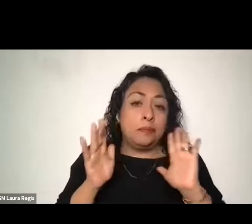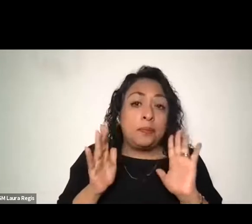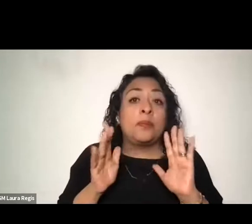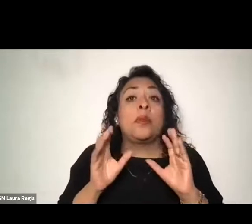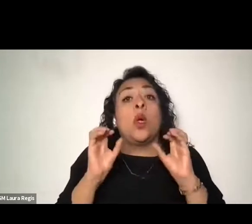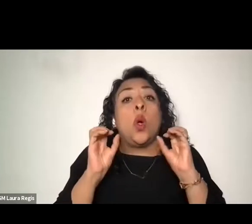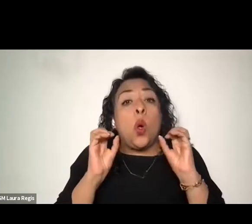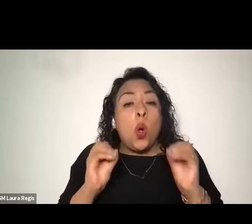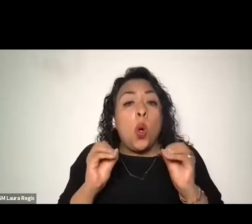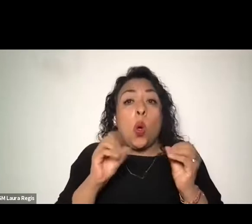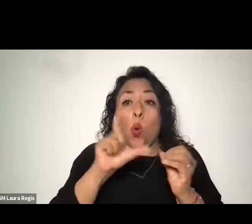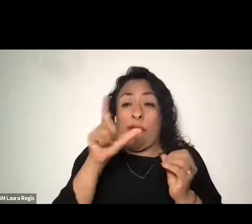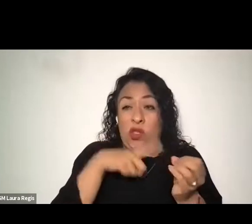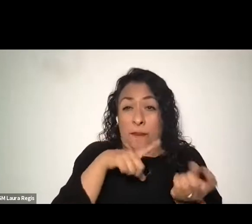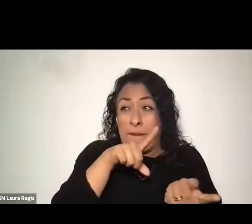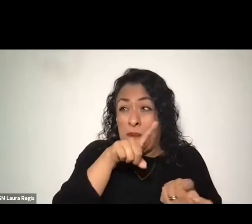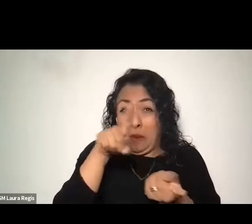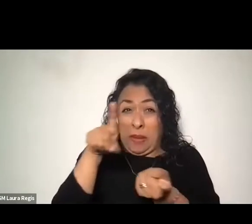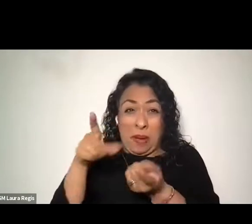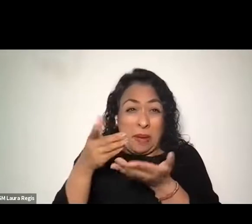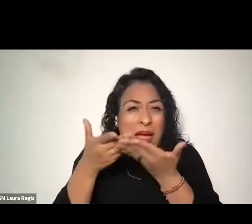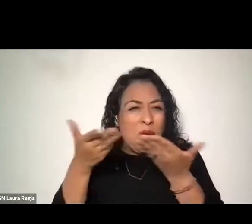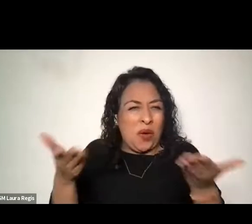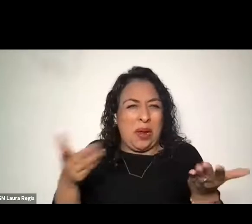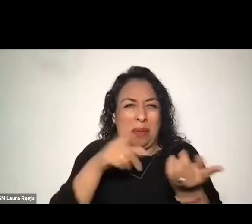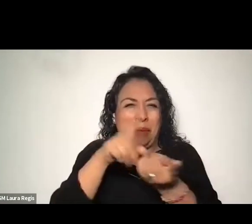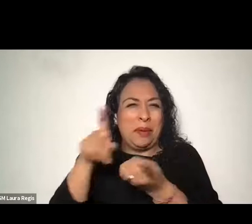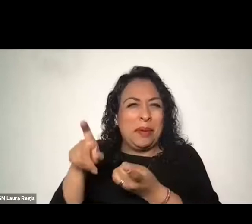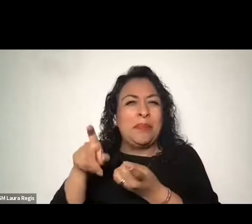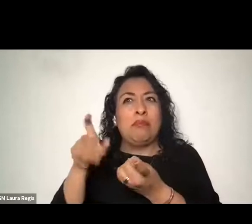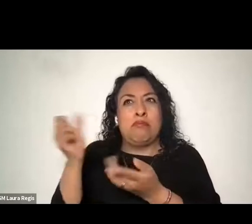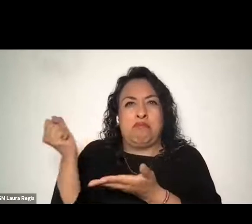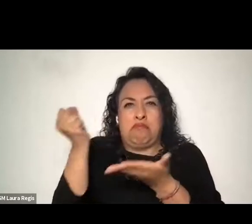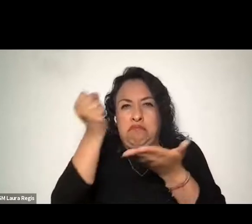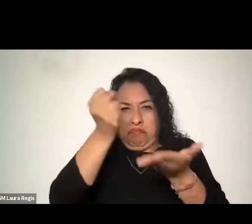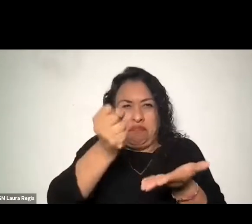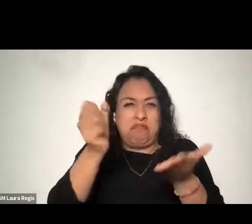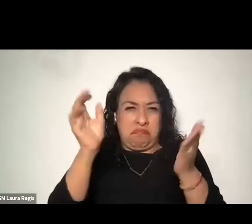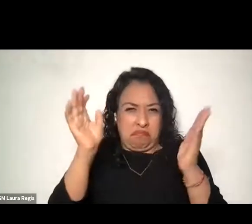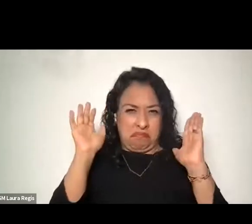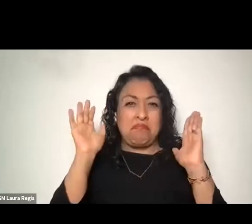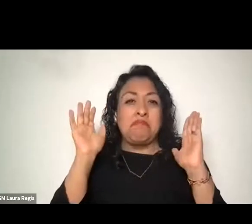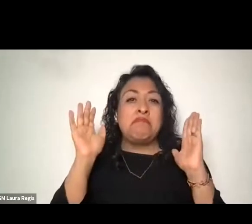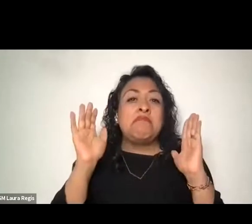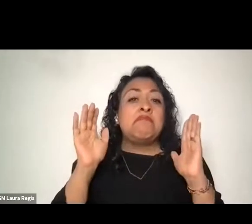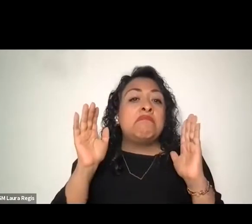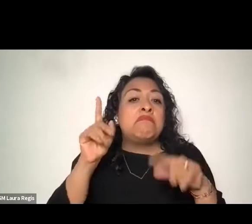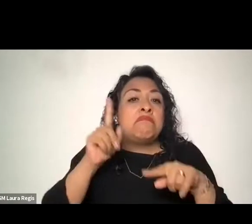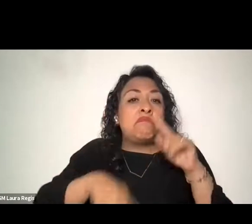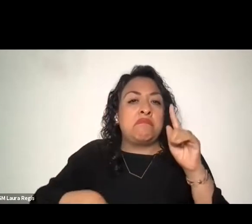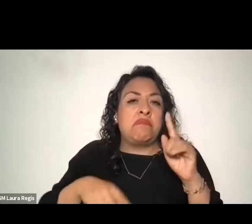que recaudando ahora este monto que dejaría de deducirse, que